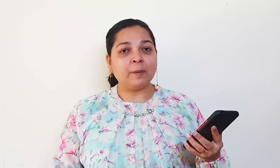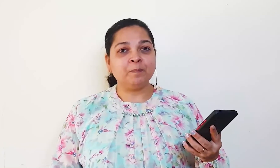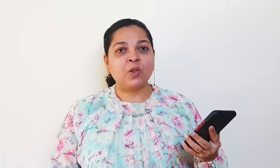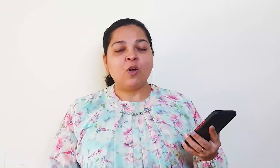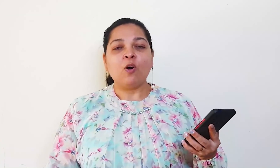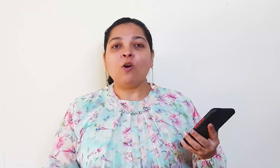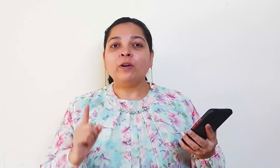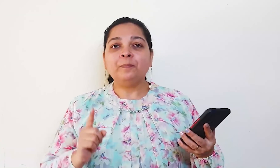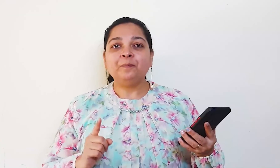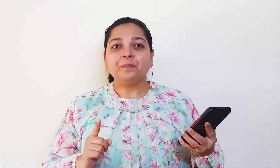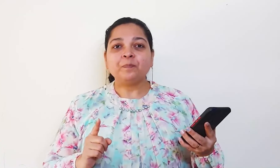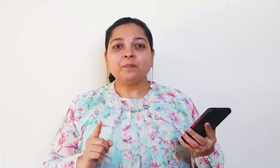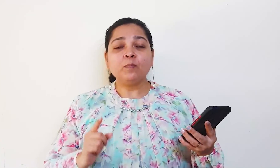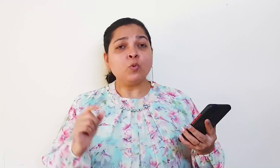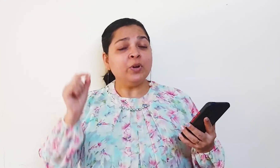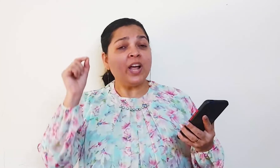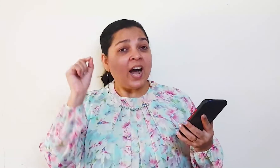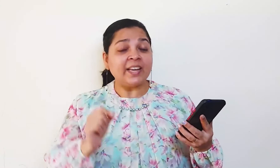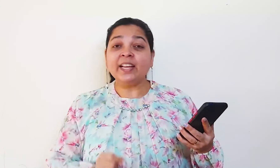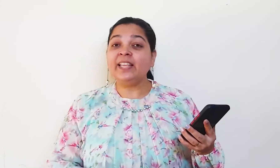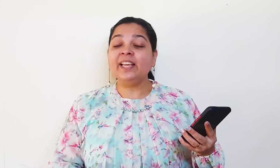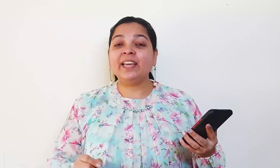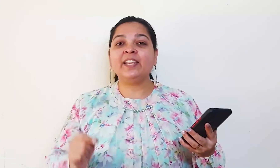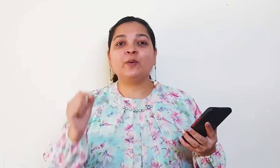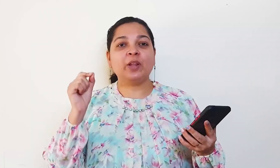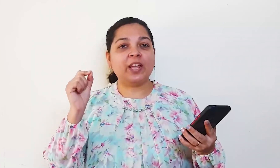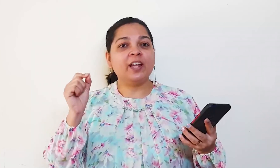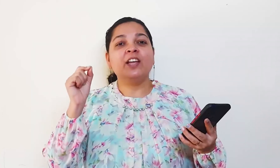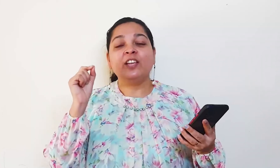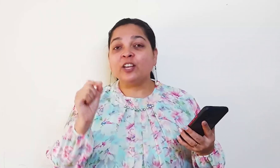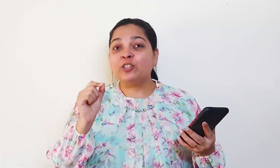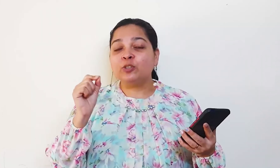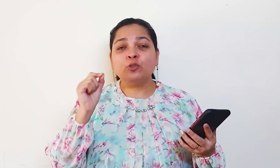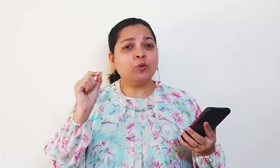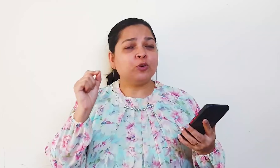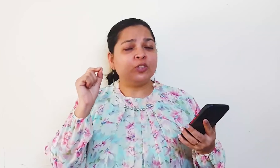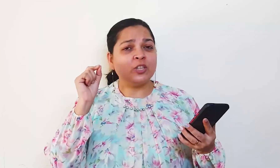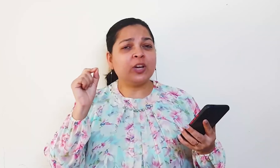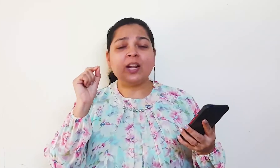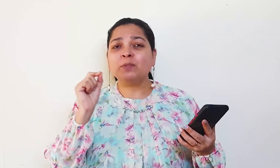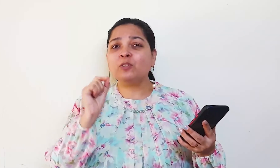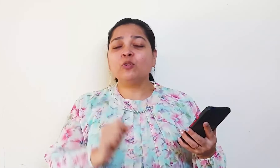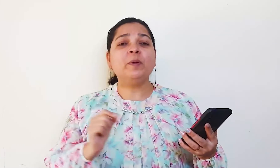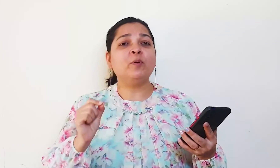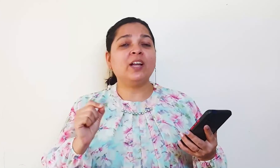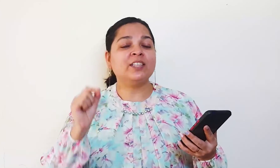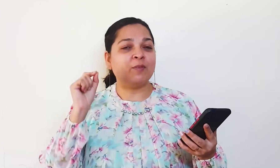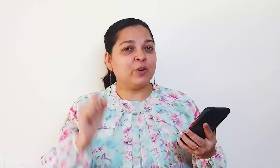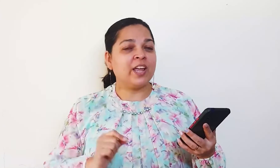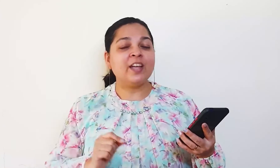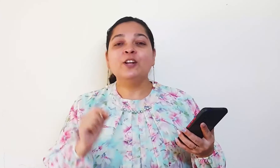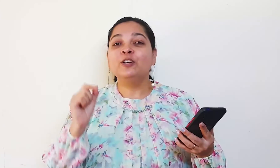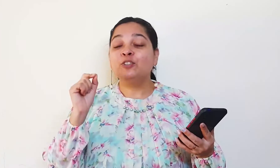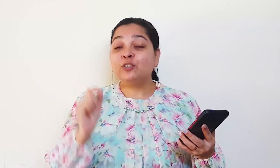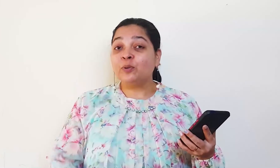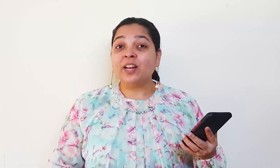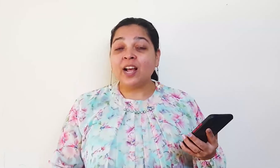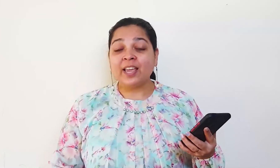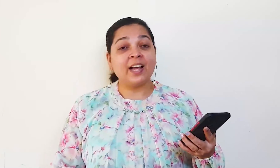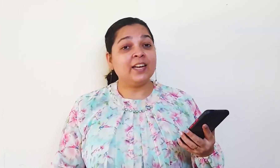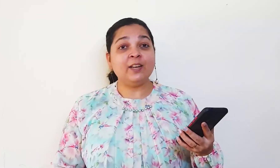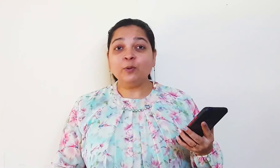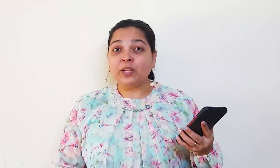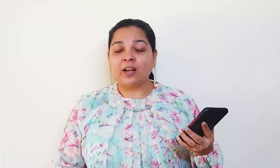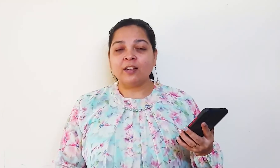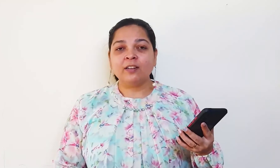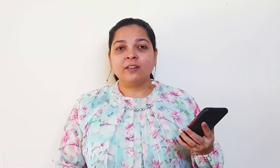ख्रीष्टको नाउँमा भन्छौँ त्यसले त्यो मान्नै पर्छ त्यसैले तपाईँले बोल्न सुरु गर्नुहोस् मेरो क्षेत्रमा म परिवर्तनको घोषणा गर्छु